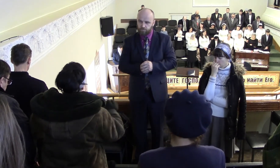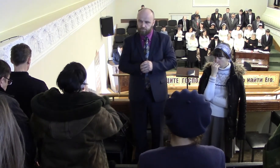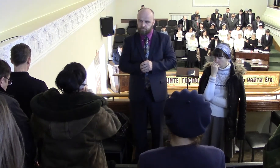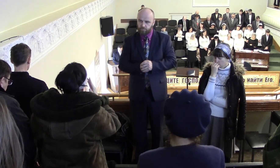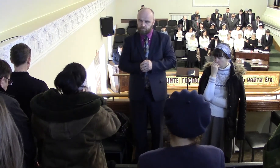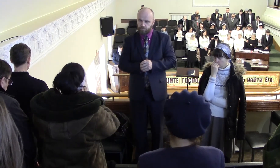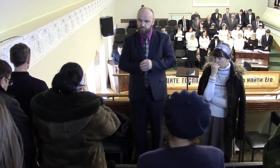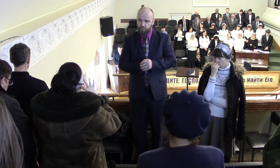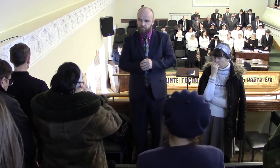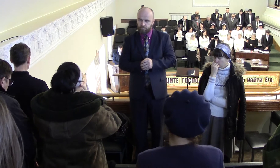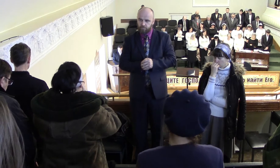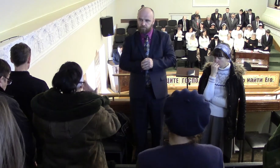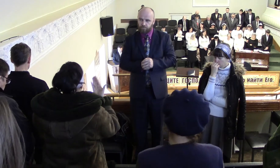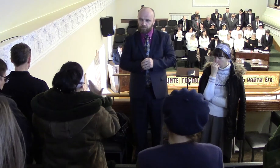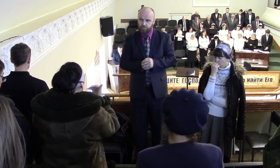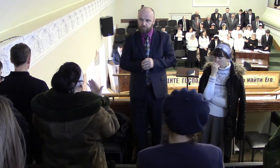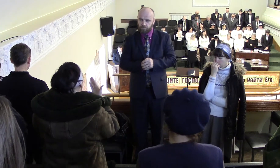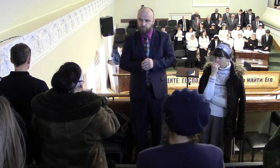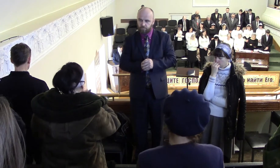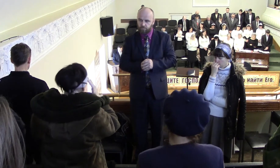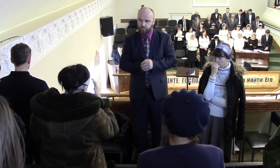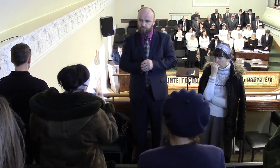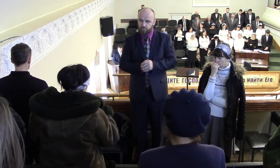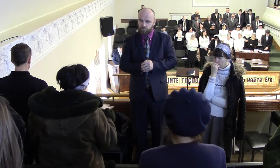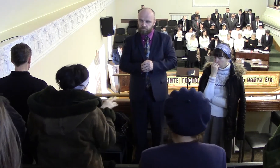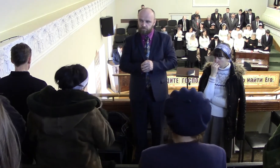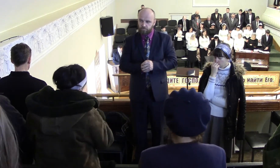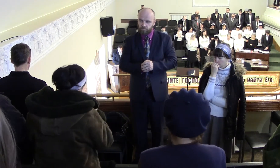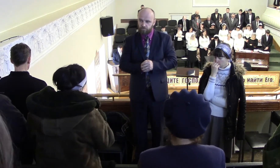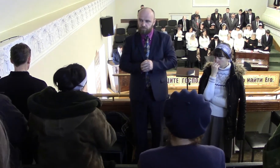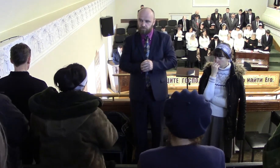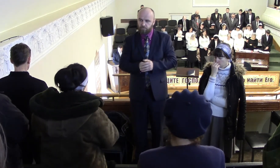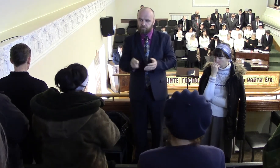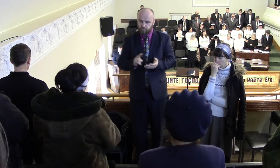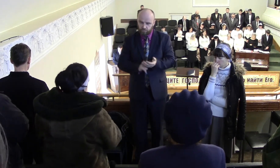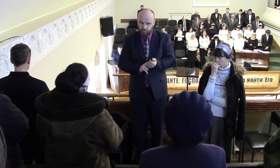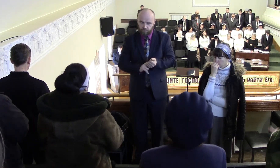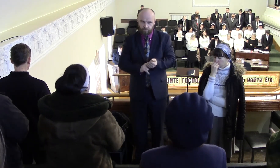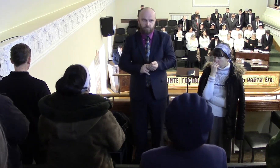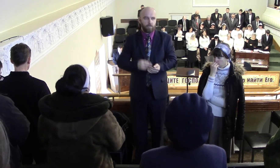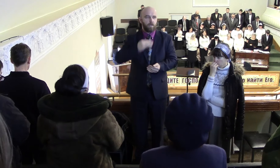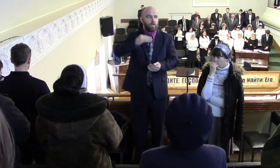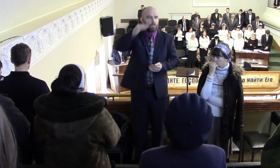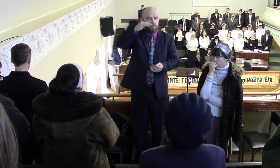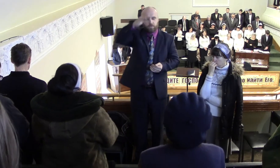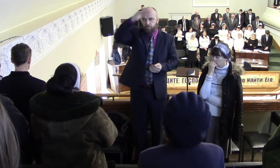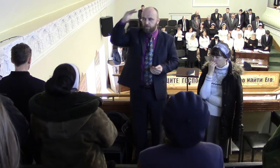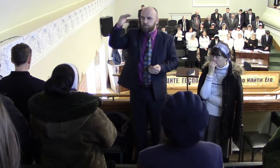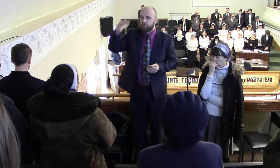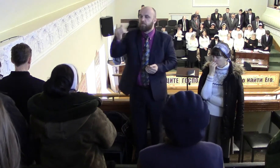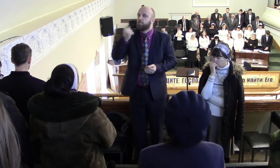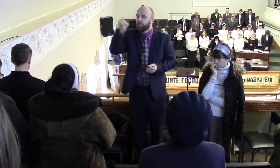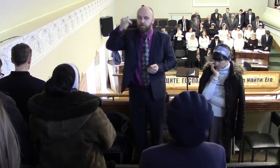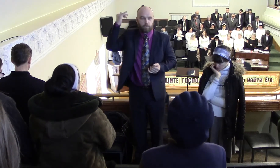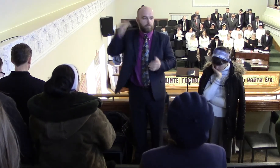Христе, за жизнь с Ним, за то, что Ты воскресил нас с Ним, за то, что мы принадлежим небу, принадлежим